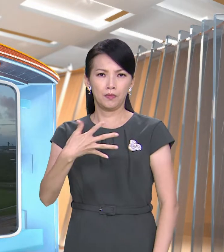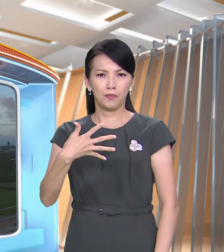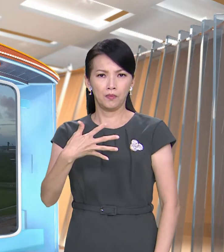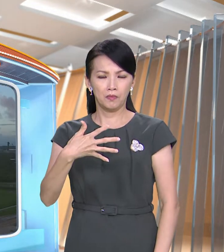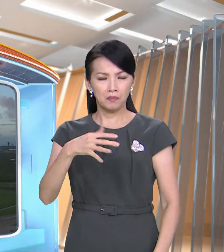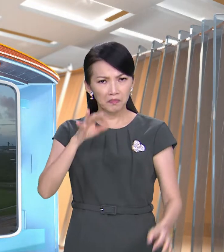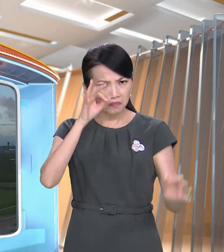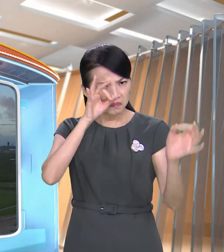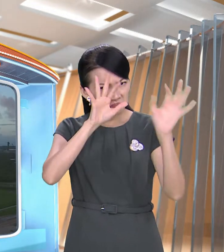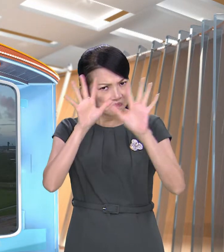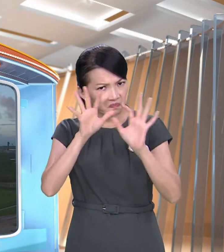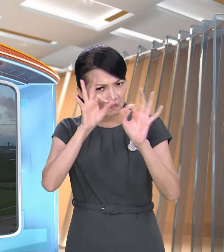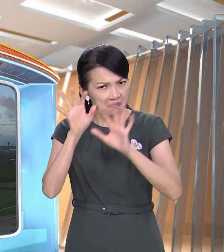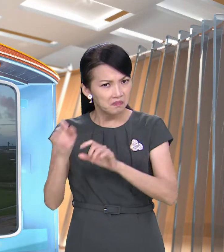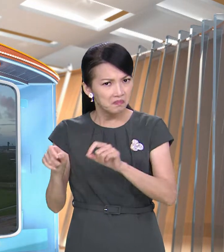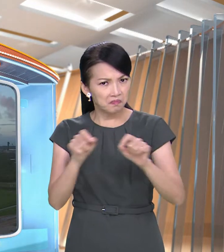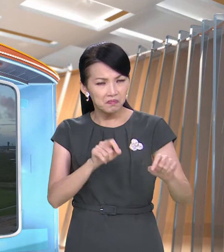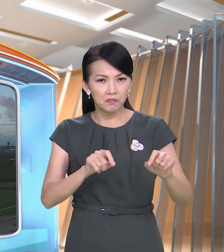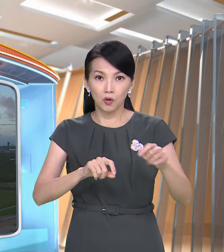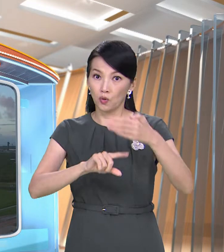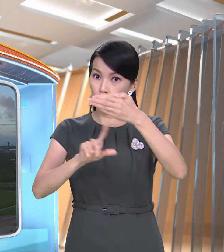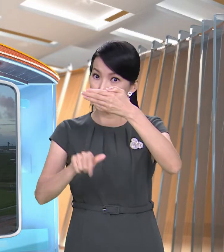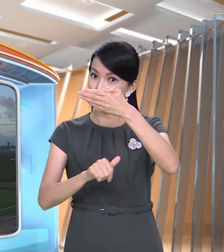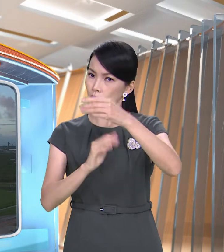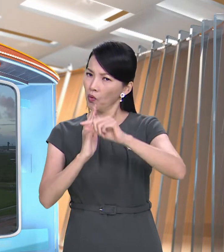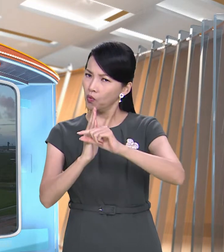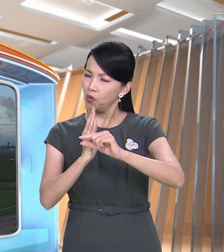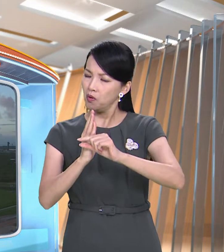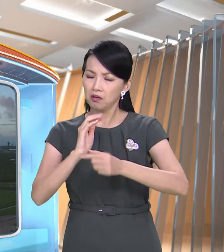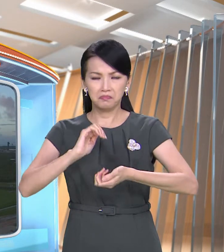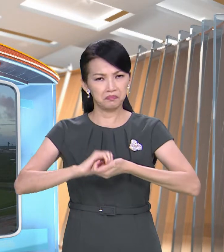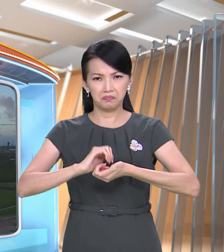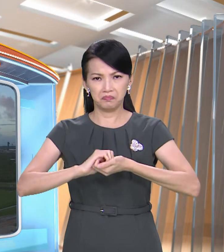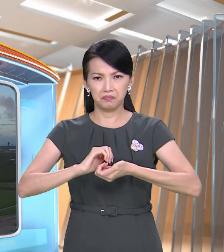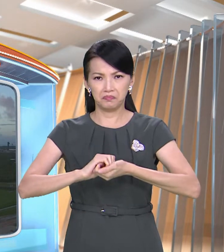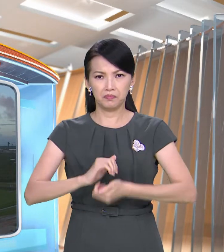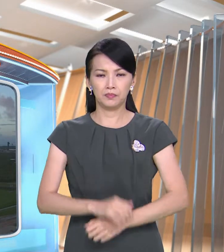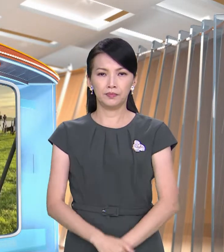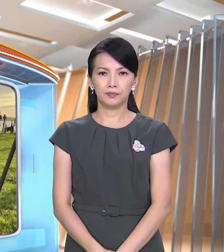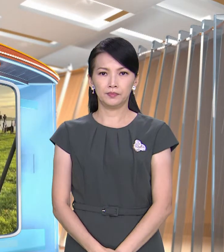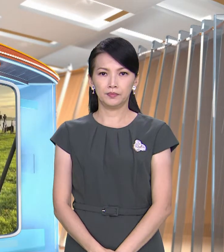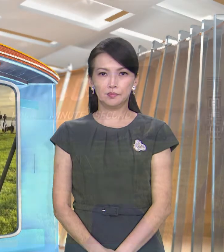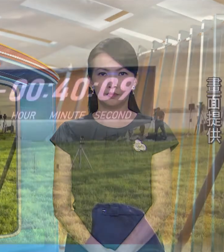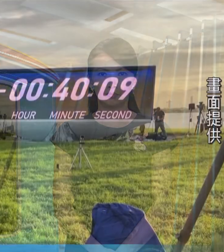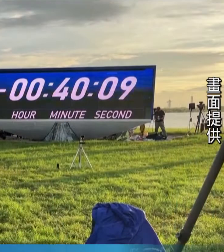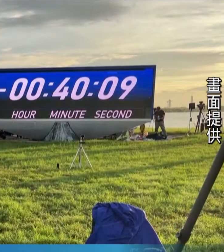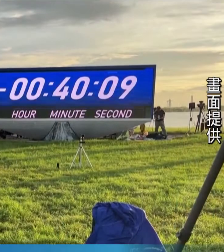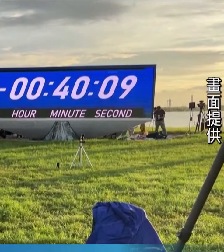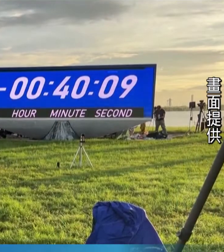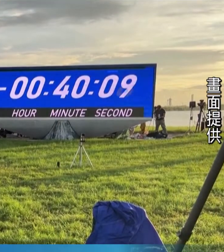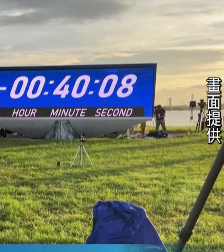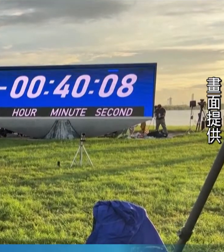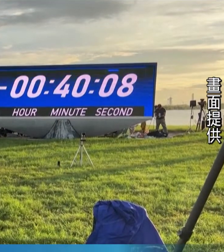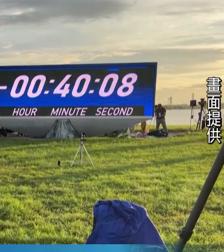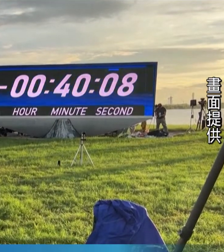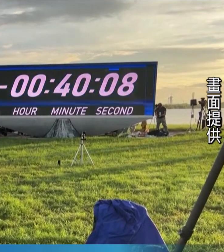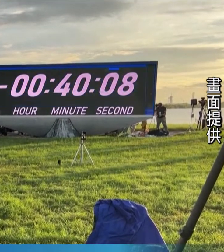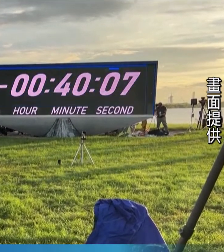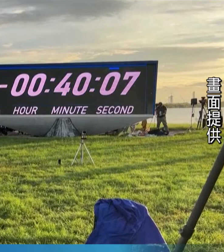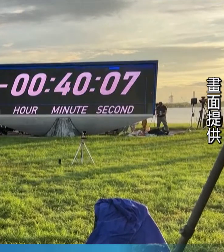9月2号星期五，也可能会延到9月中。 这是美国佛州甘乃迪太